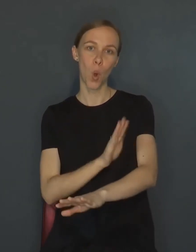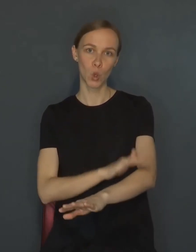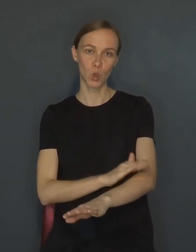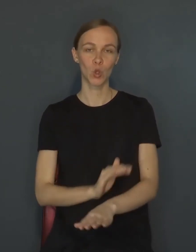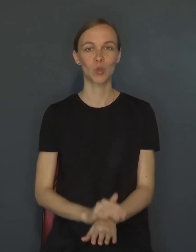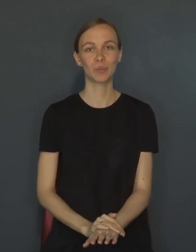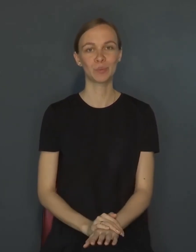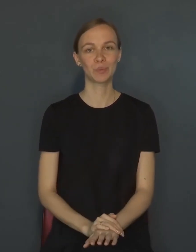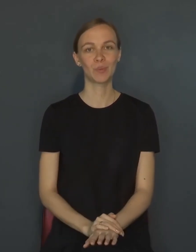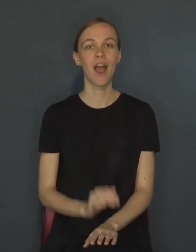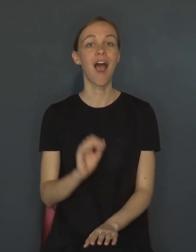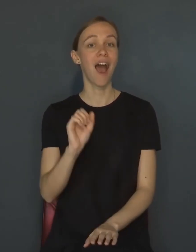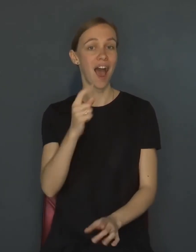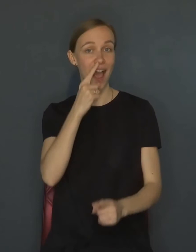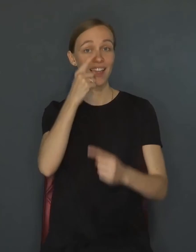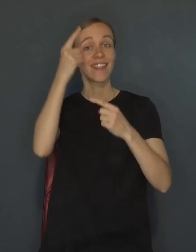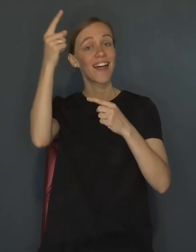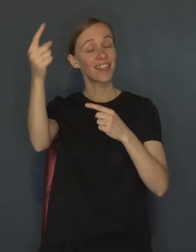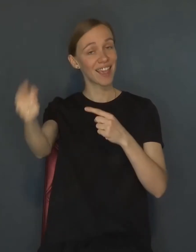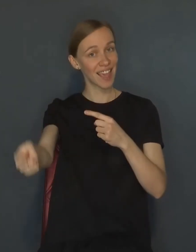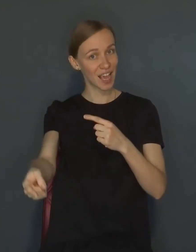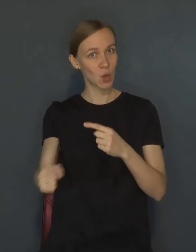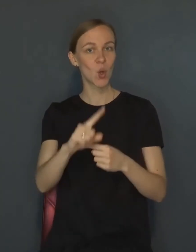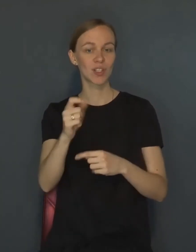а й далеко за межами тих країв.